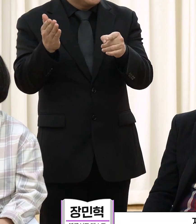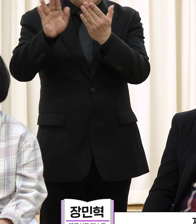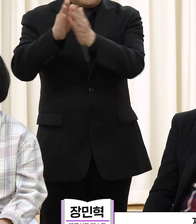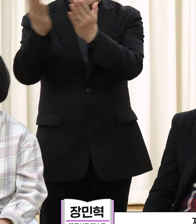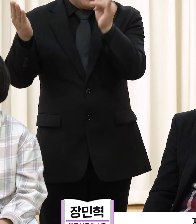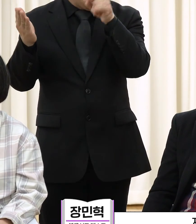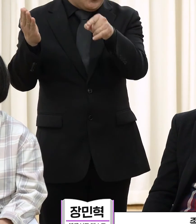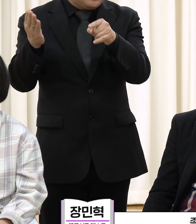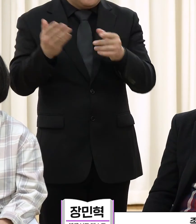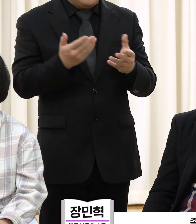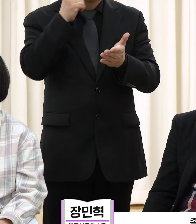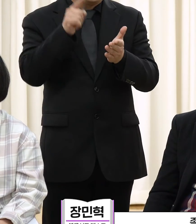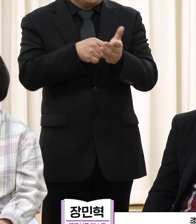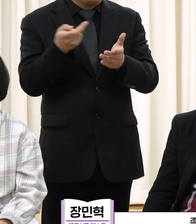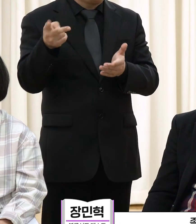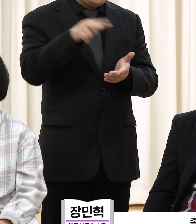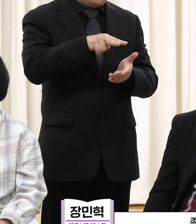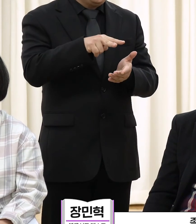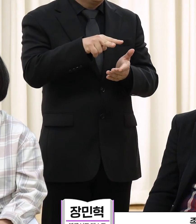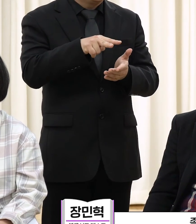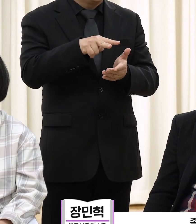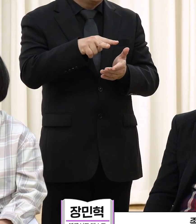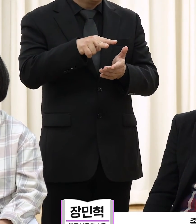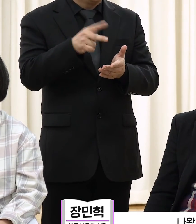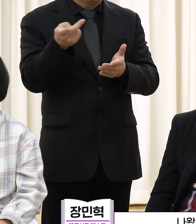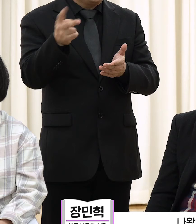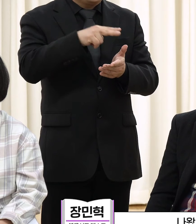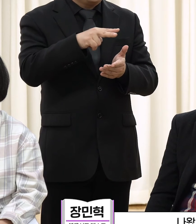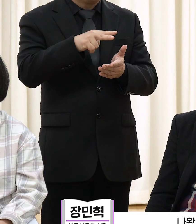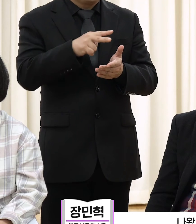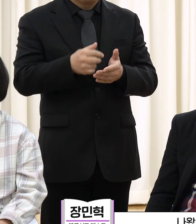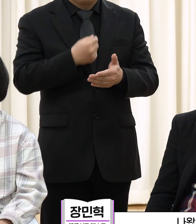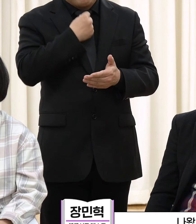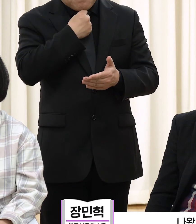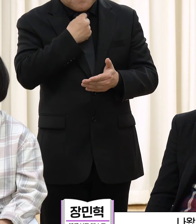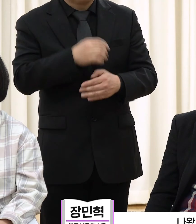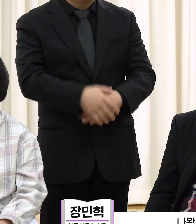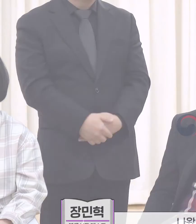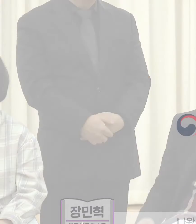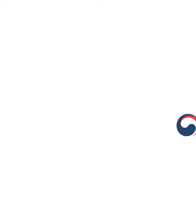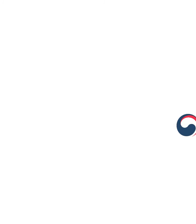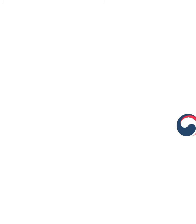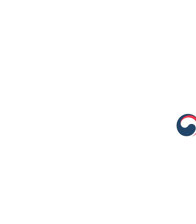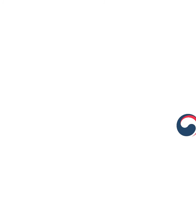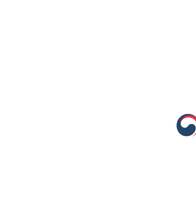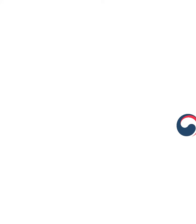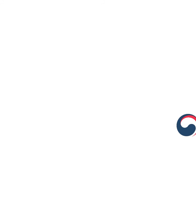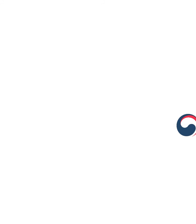발달장애인을 위해 좀 더 쉽게 번역된 내용으로 나왔으면 좋겠다는 생각이 듭니다.